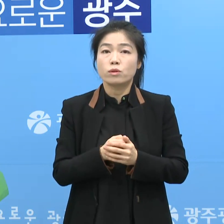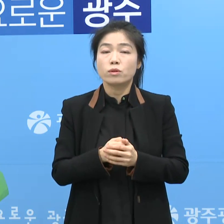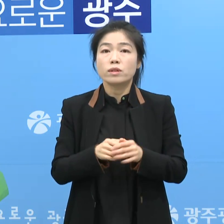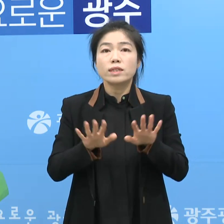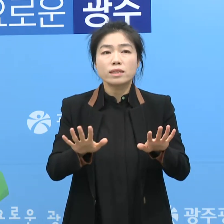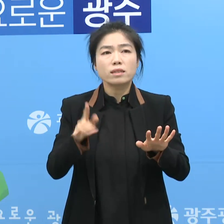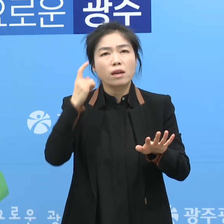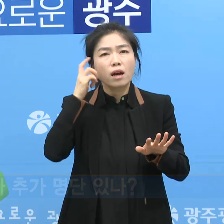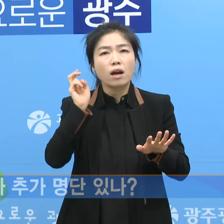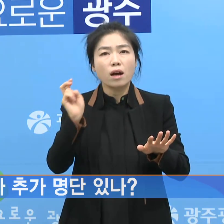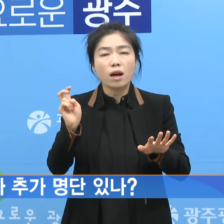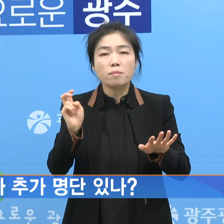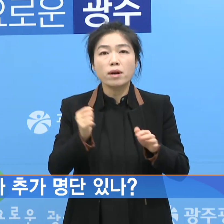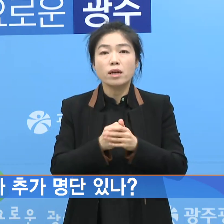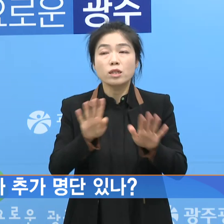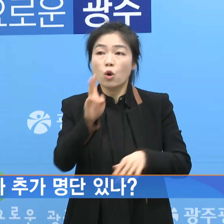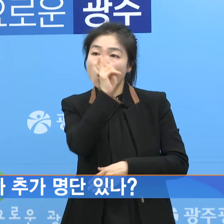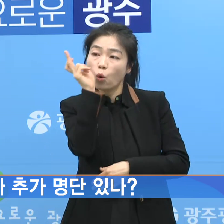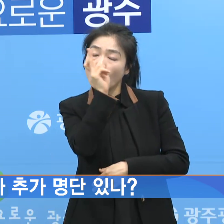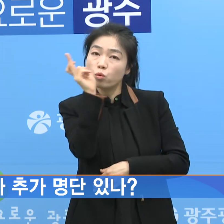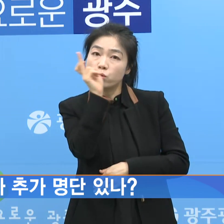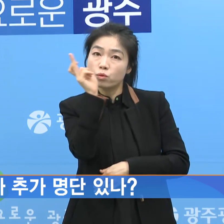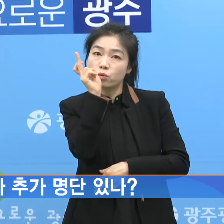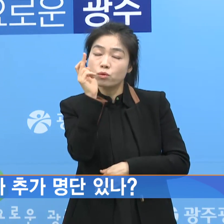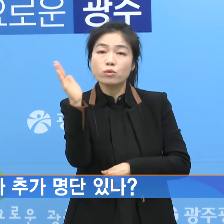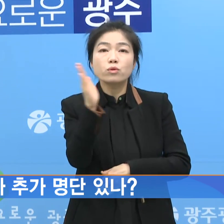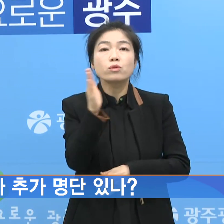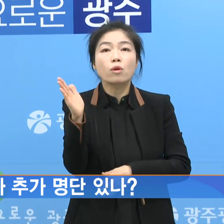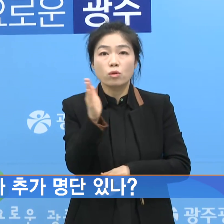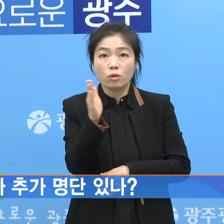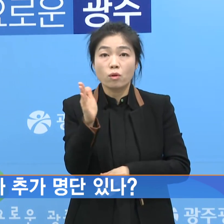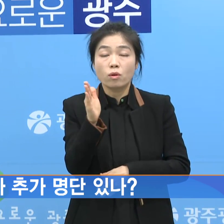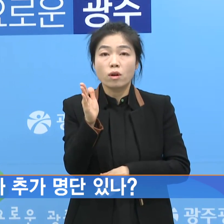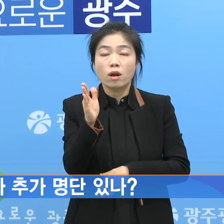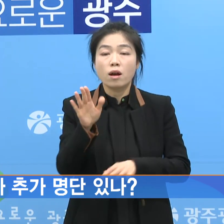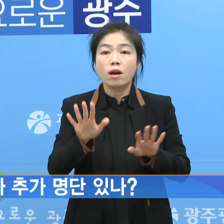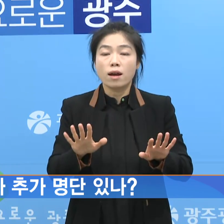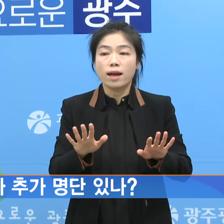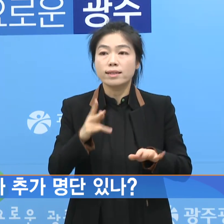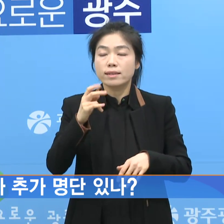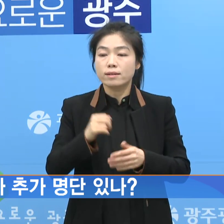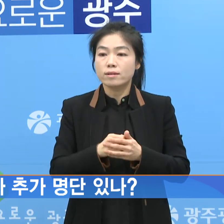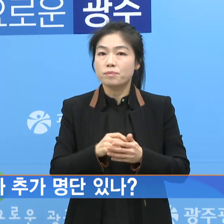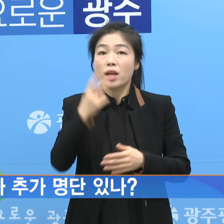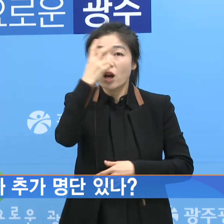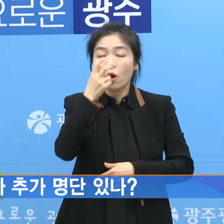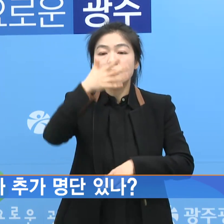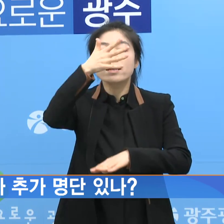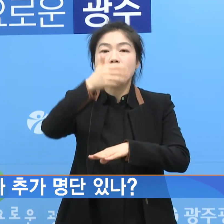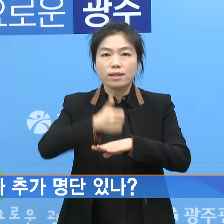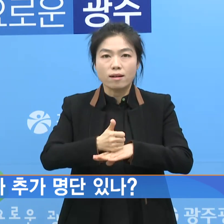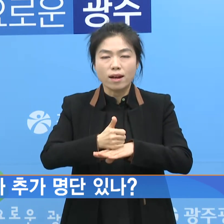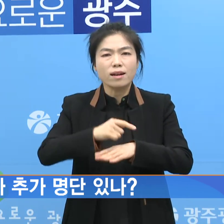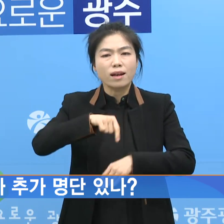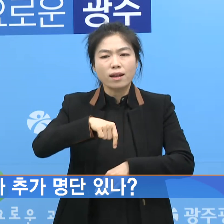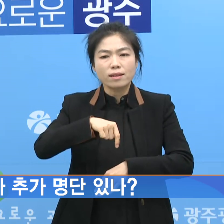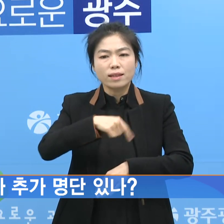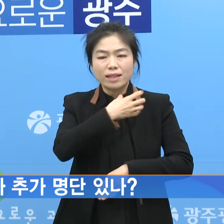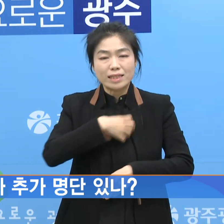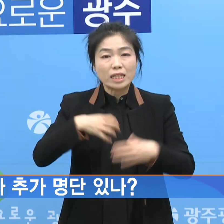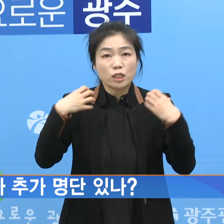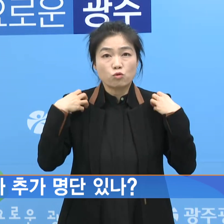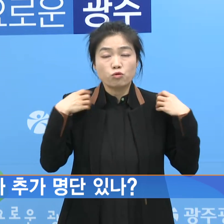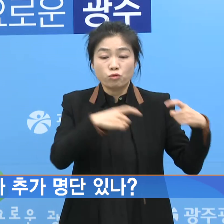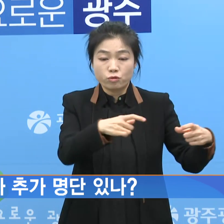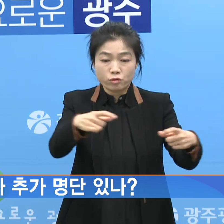아마 지금 이제 오늘 오후쯤 돼야 이제 그 점검 아니 이제 검사 결과가 자치구에서는 또 지금